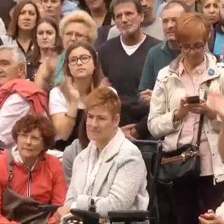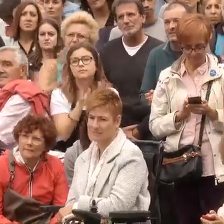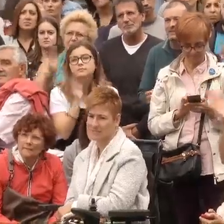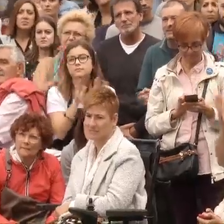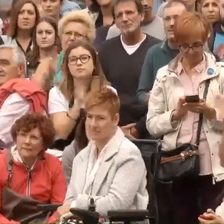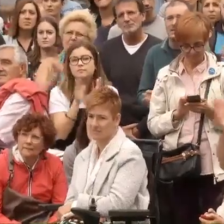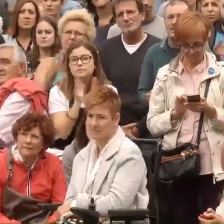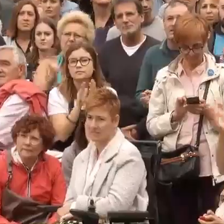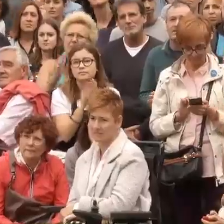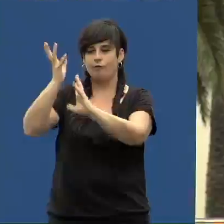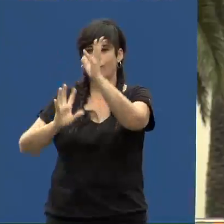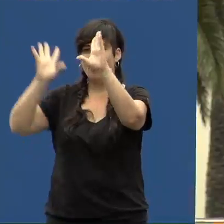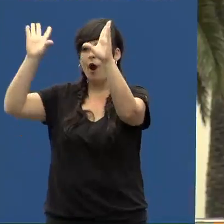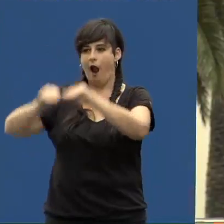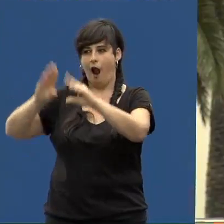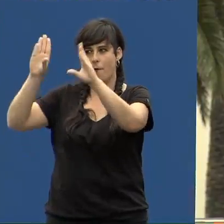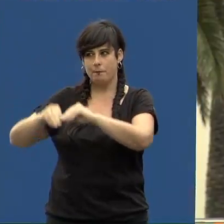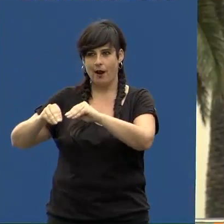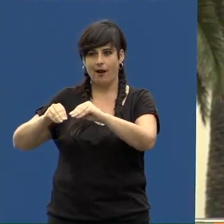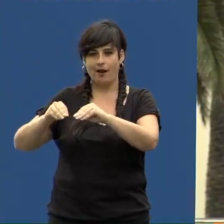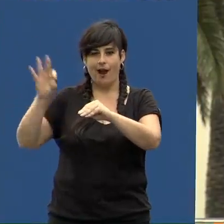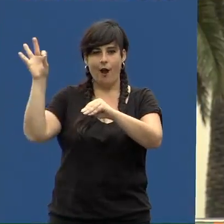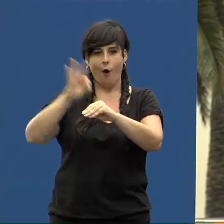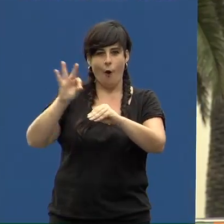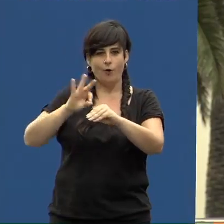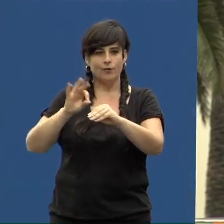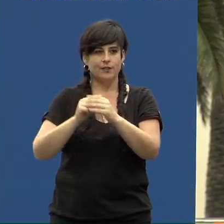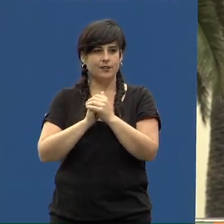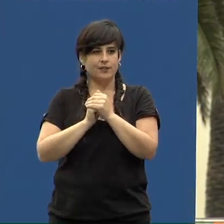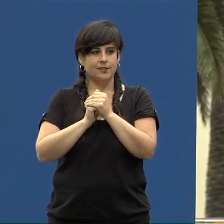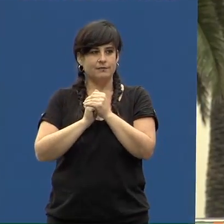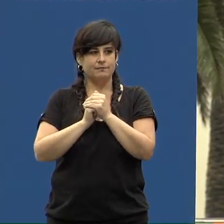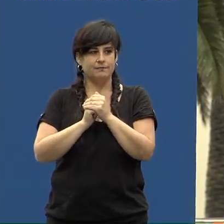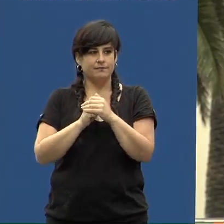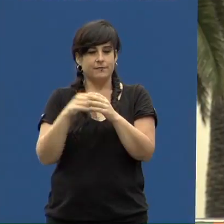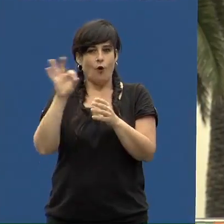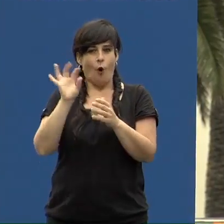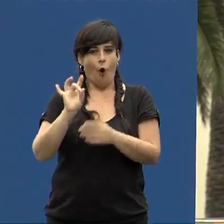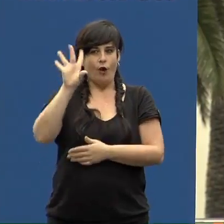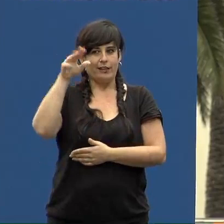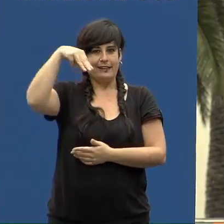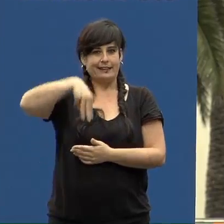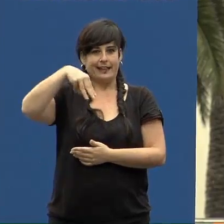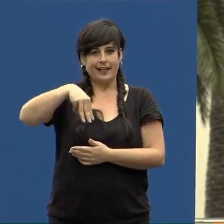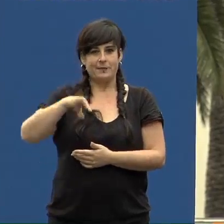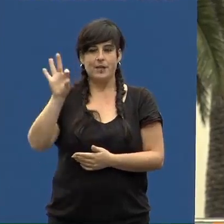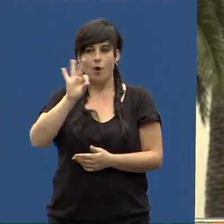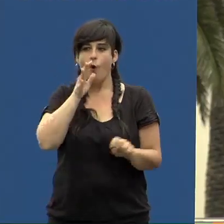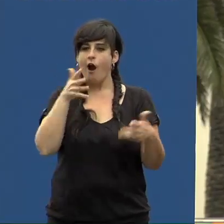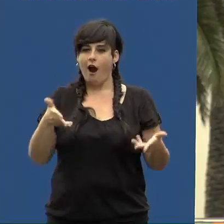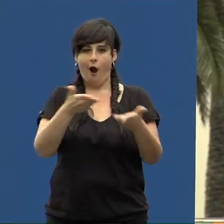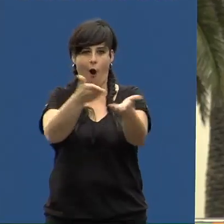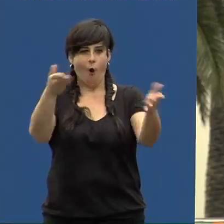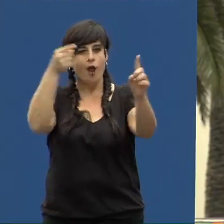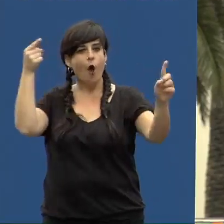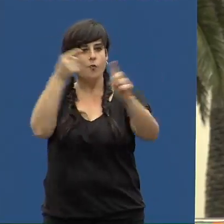apagando fuegos de incendios criminales y especulativos, como lo hicisteis el 15M, como lo hacéis ahora para